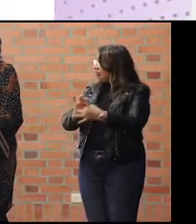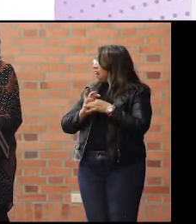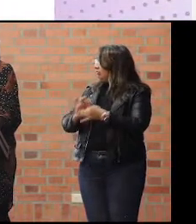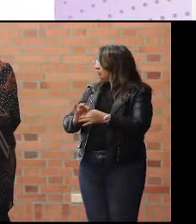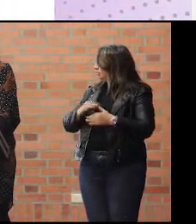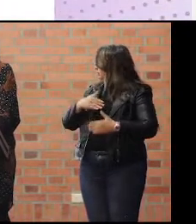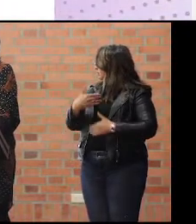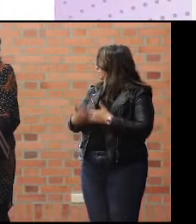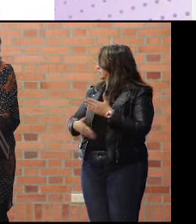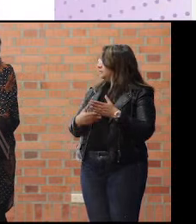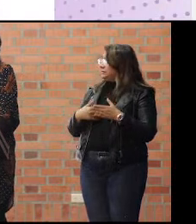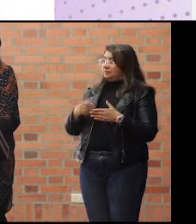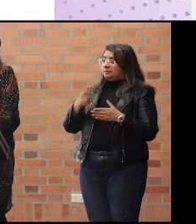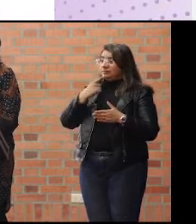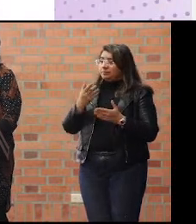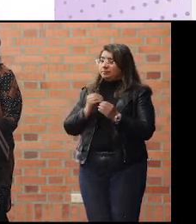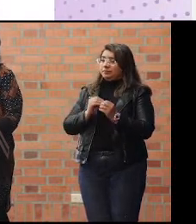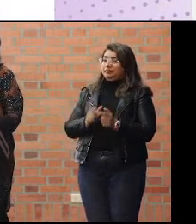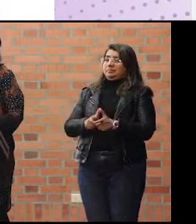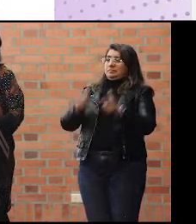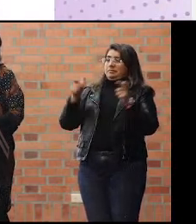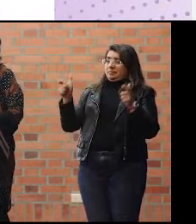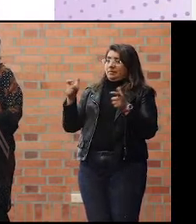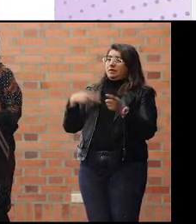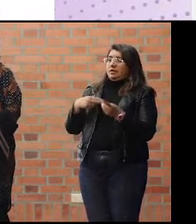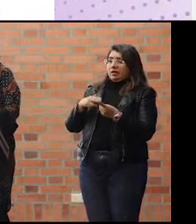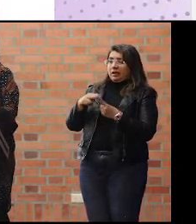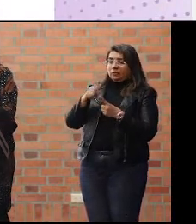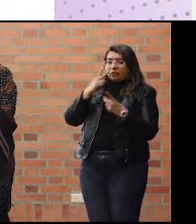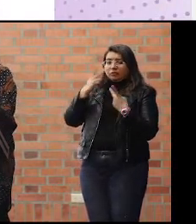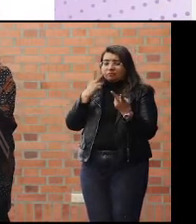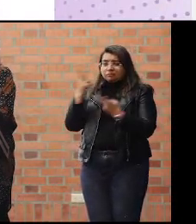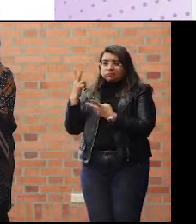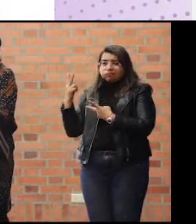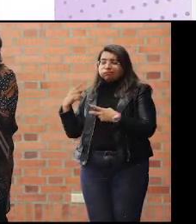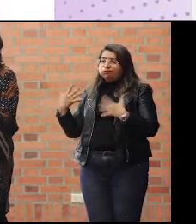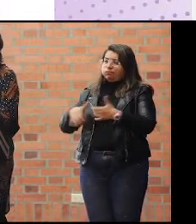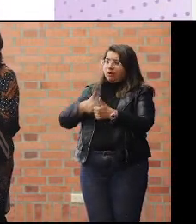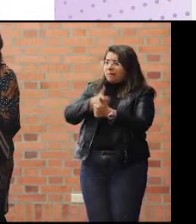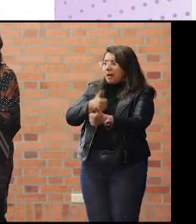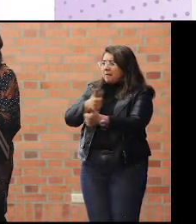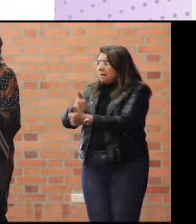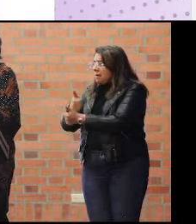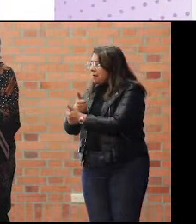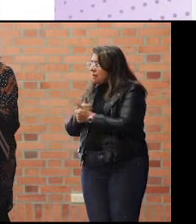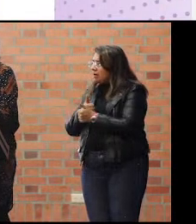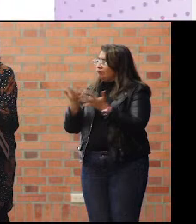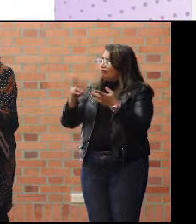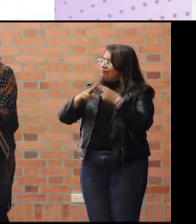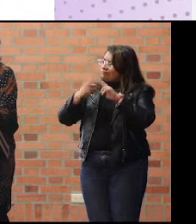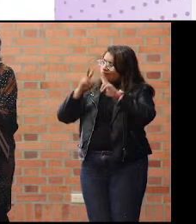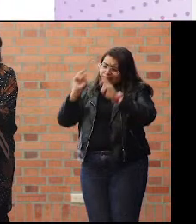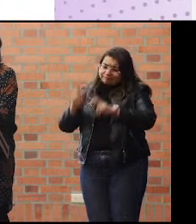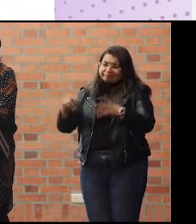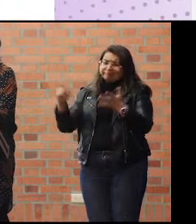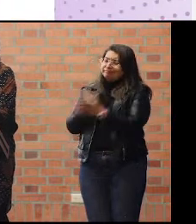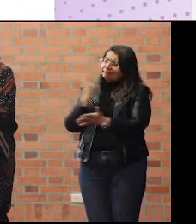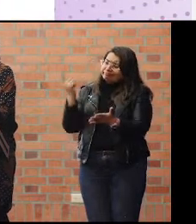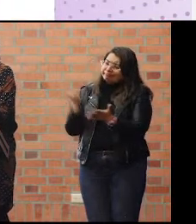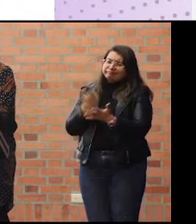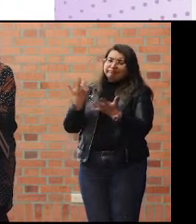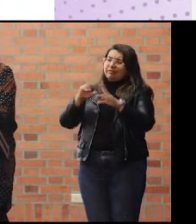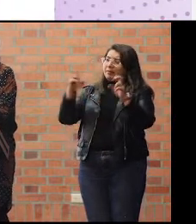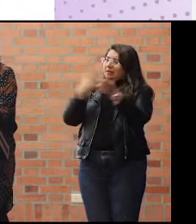de lo que soñaba y que en la mayoría de los casos logró hacer realidad los estudios la investigación los libros la incidencia